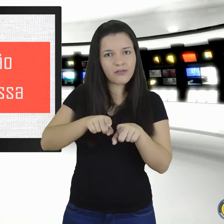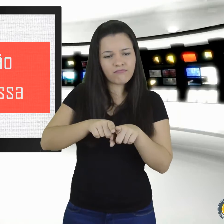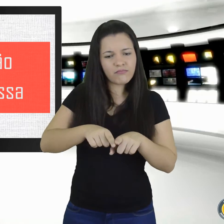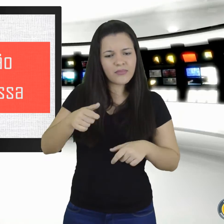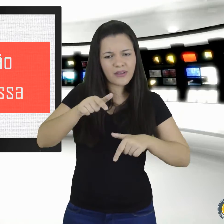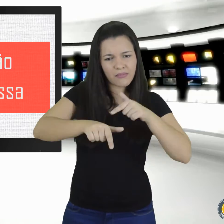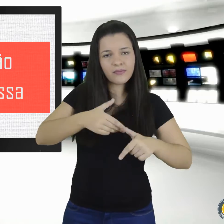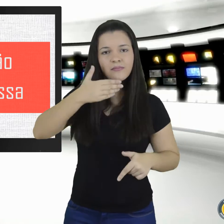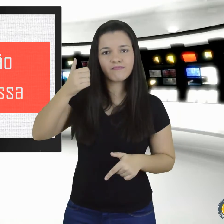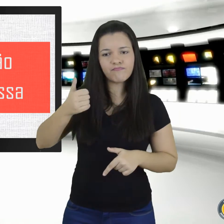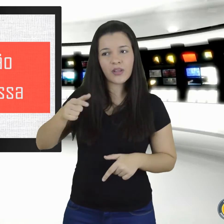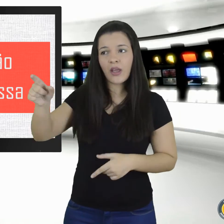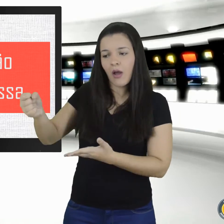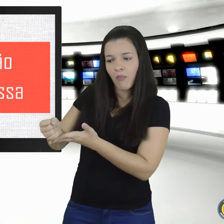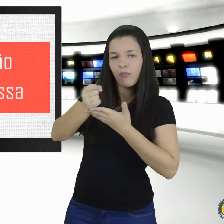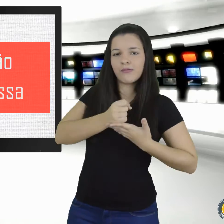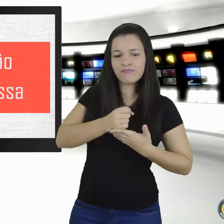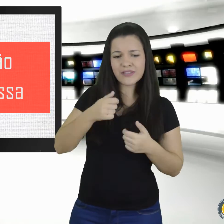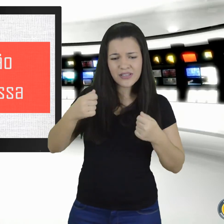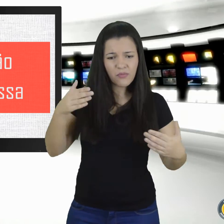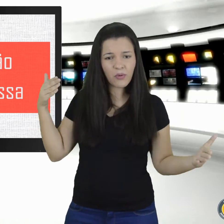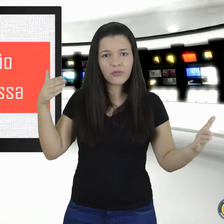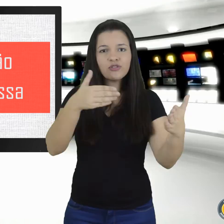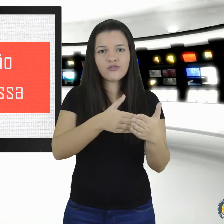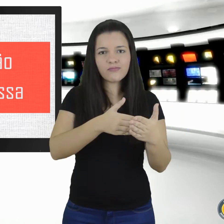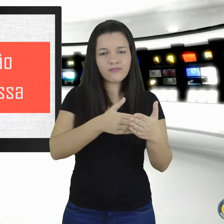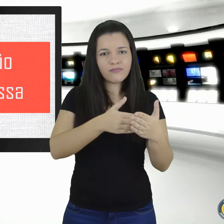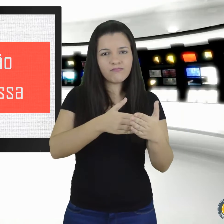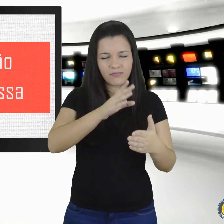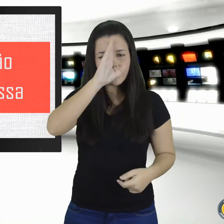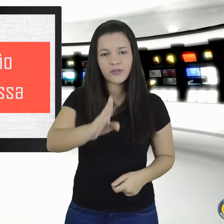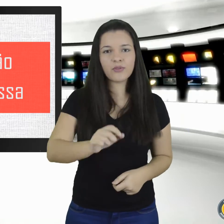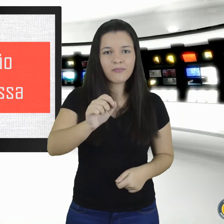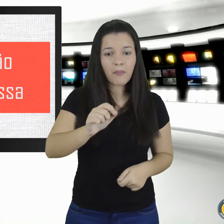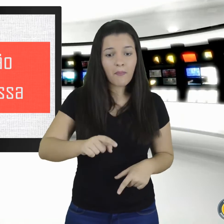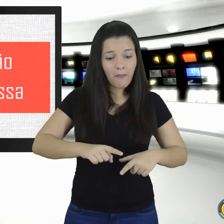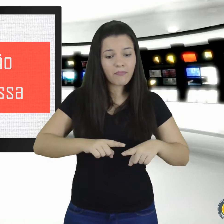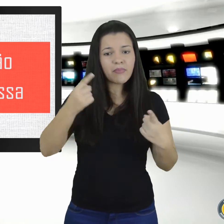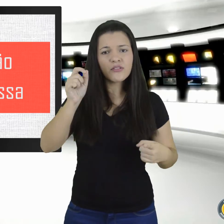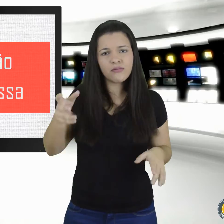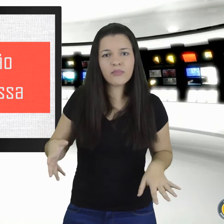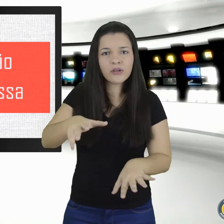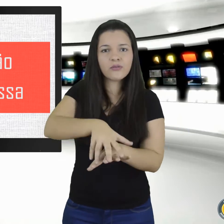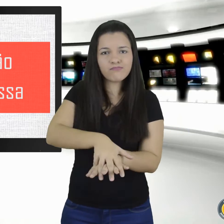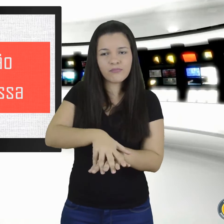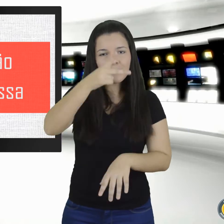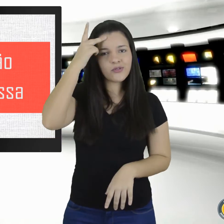nossos apoiadores, sempre com o objetivo de trazer mais oportunidades e inclusão para as pessoas